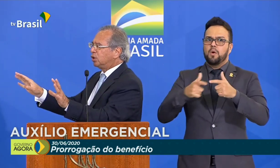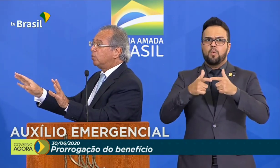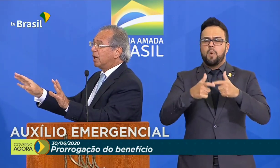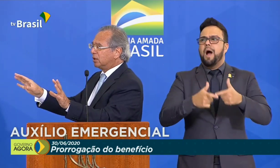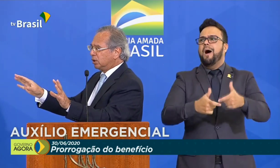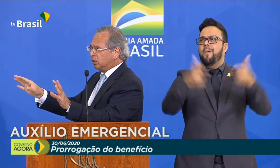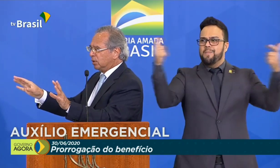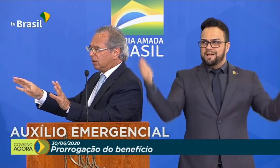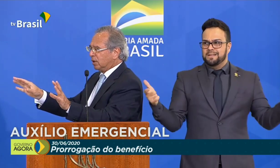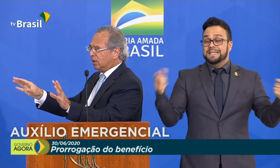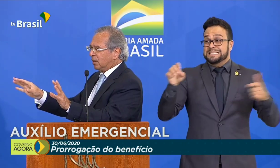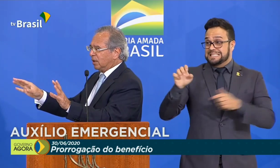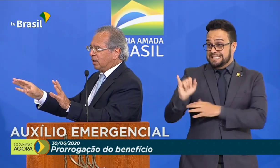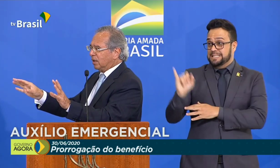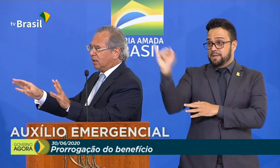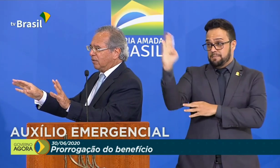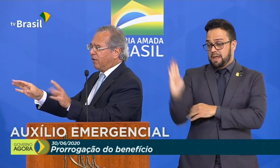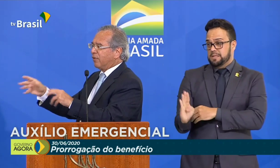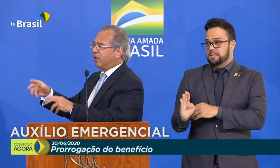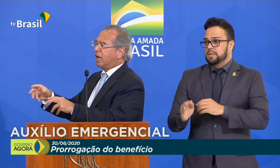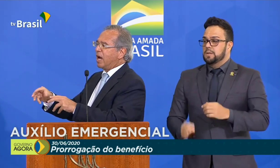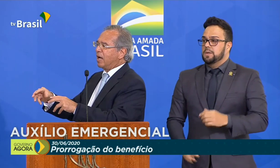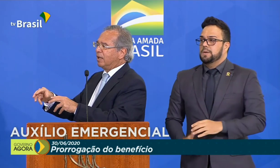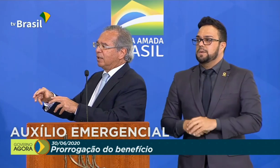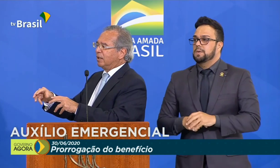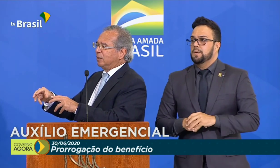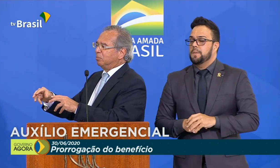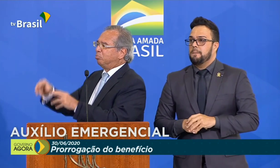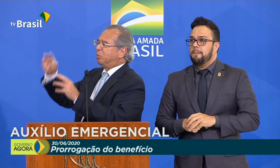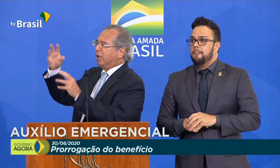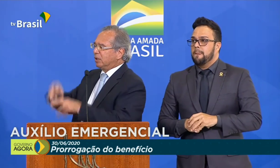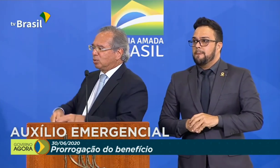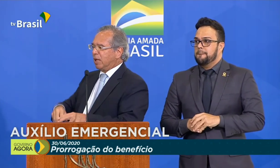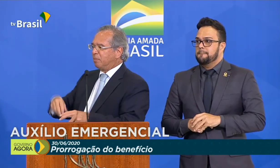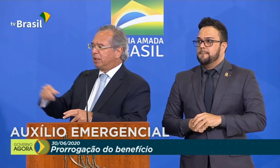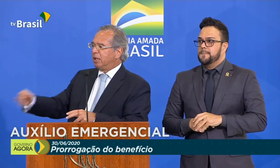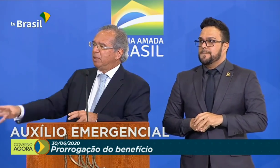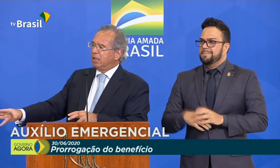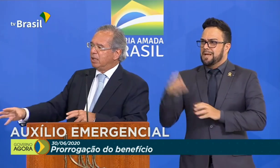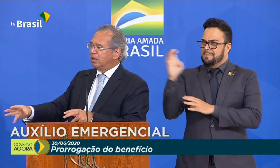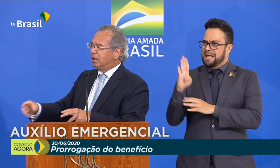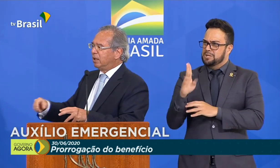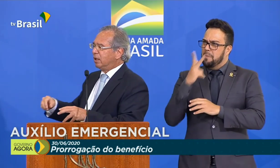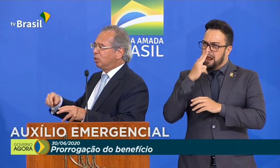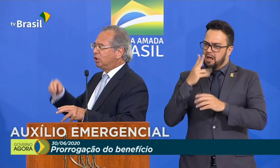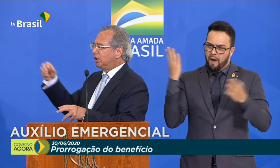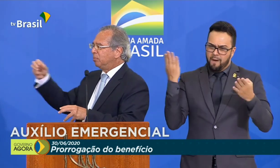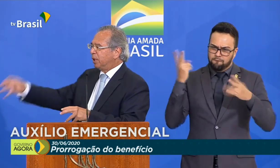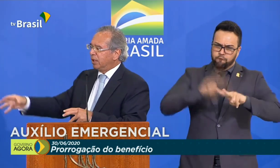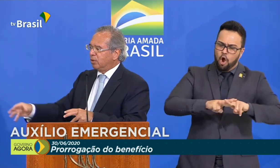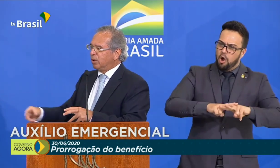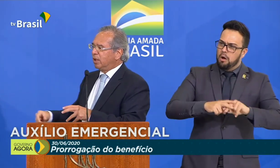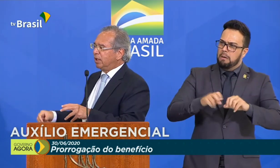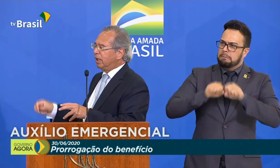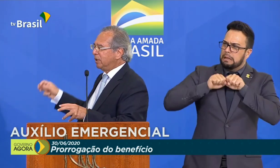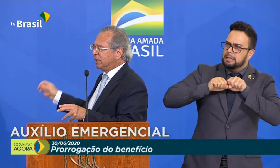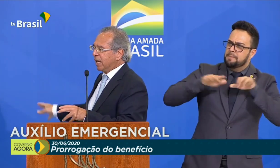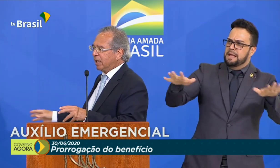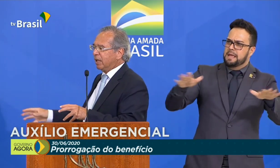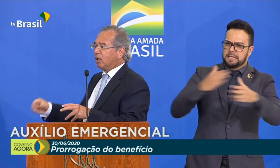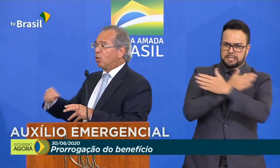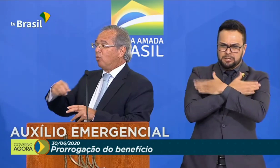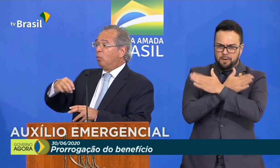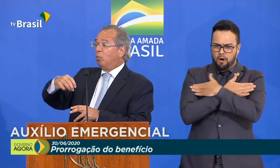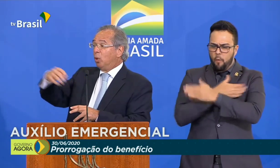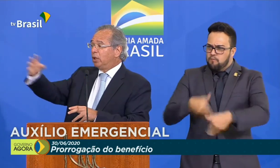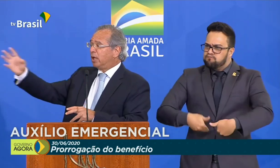de se o Brasil vai ficar preso na pandemia e no desemprego e na